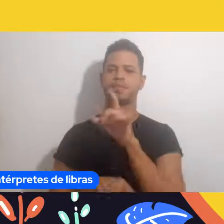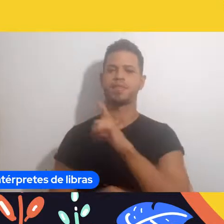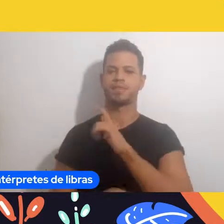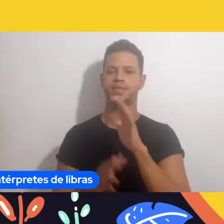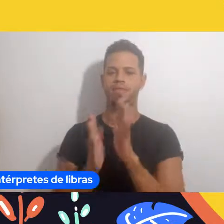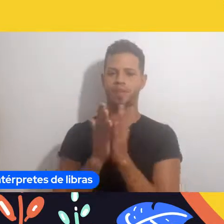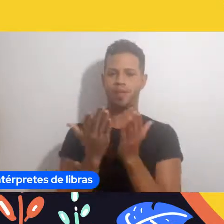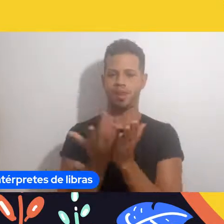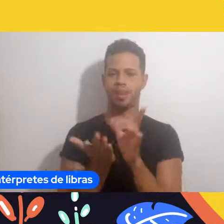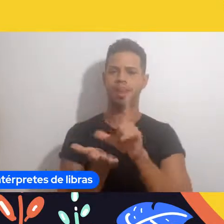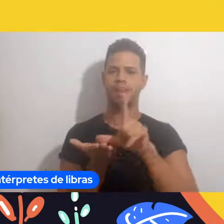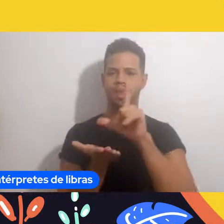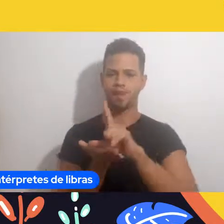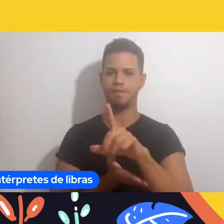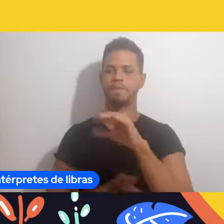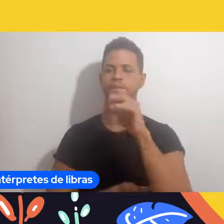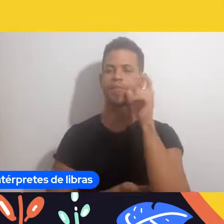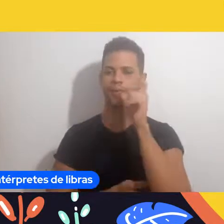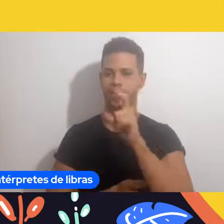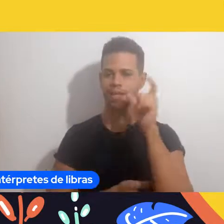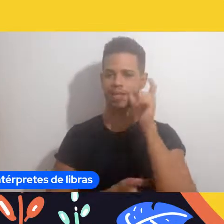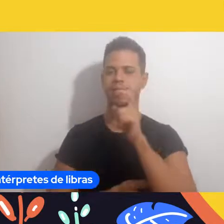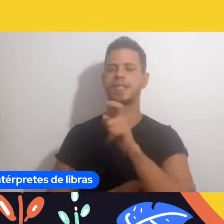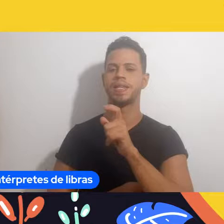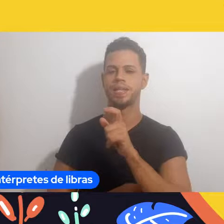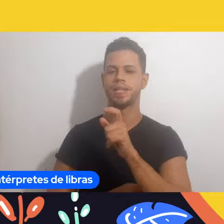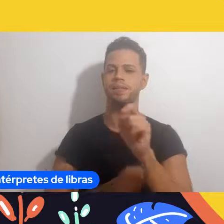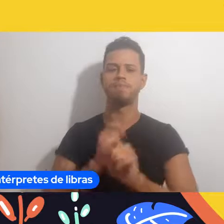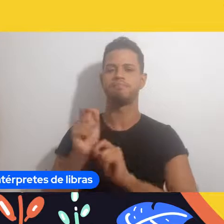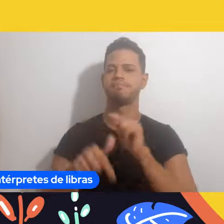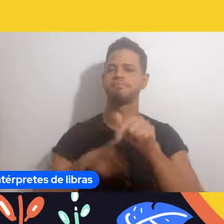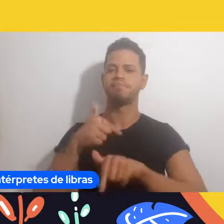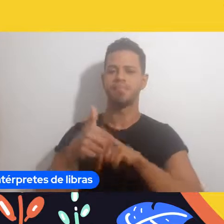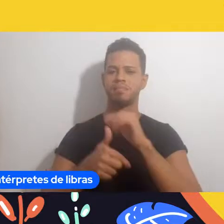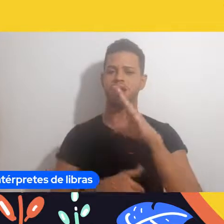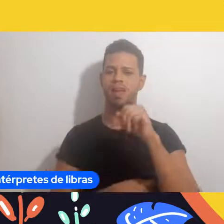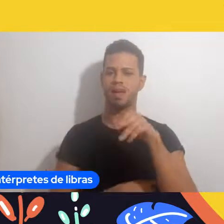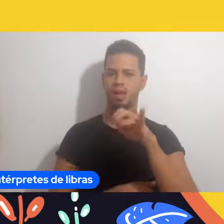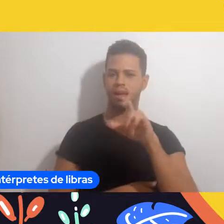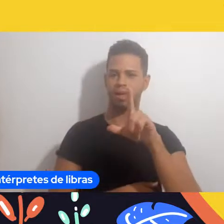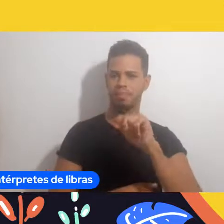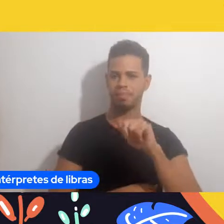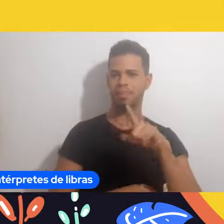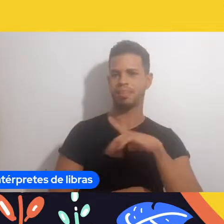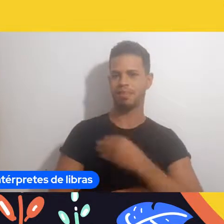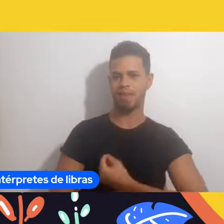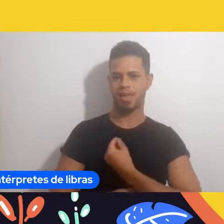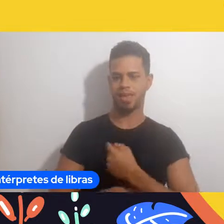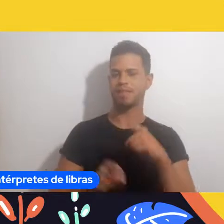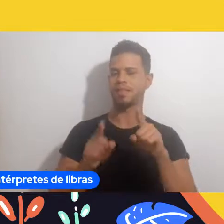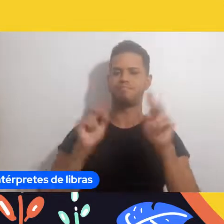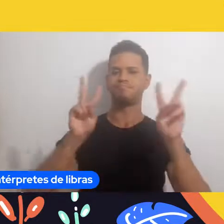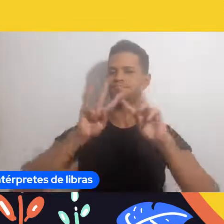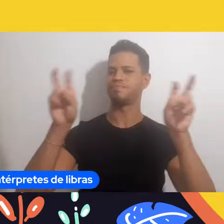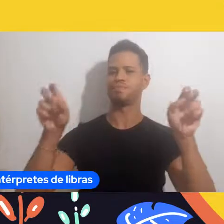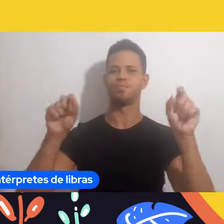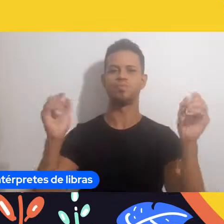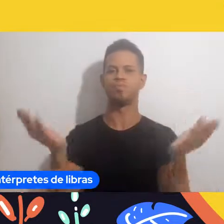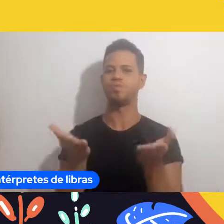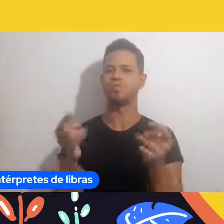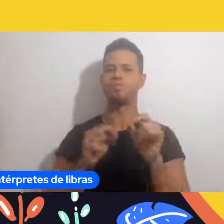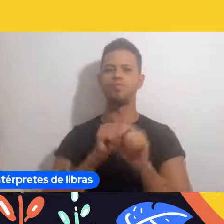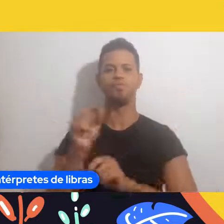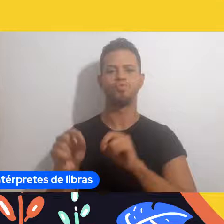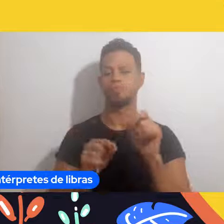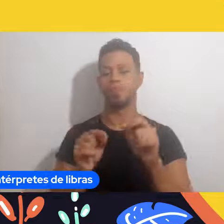tem muito a ver com o trabalho que a Camila desenvolve e também com o tema de hoje. E esse é um livro que talvez muita